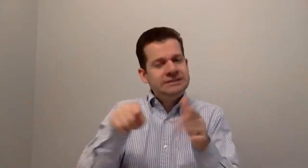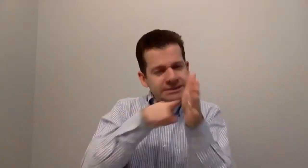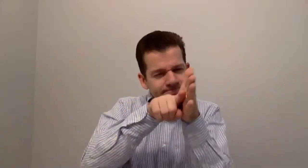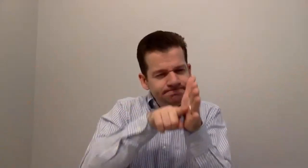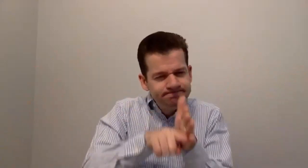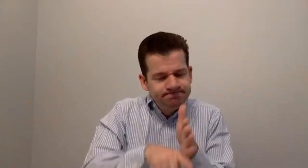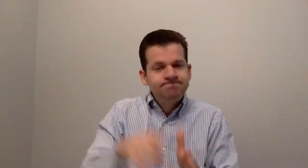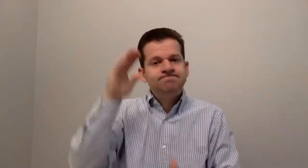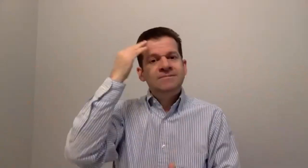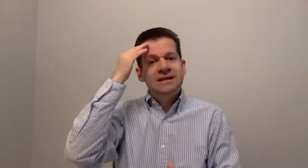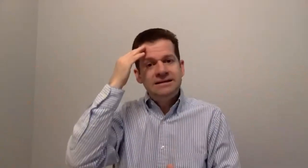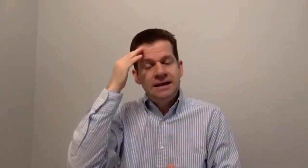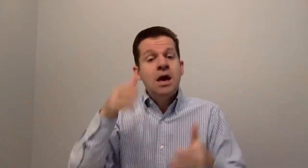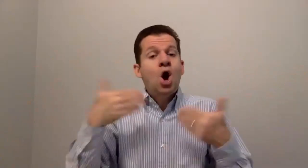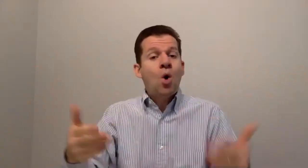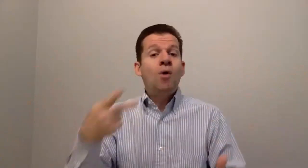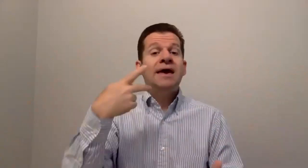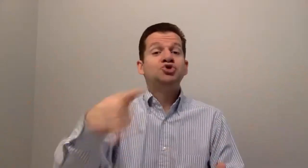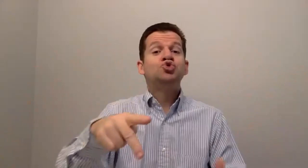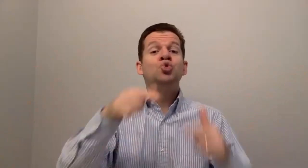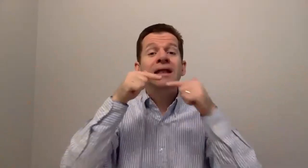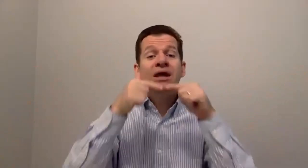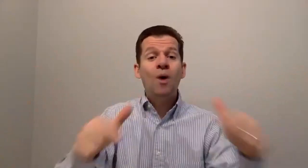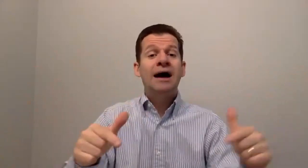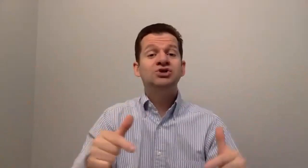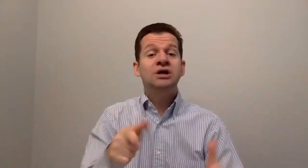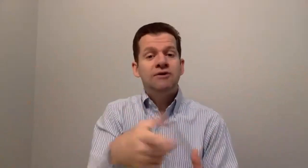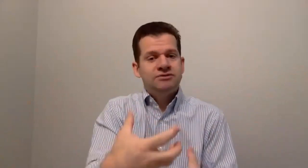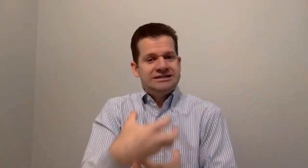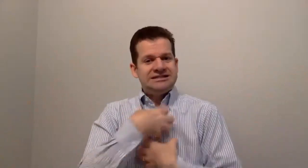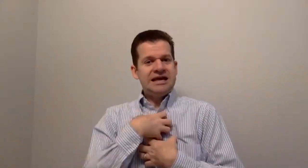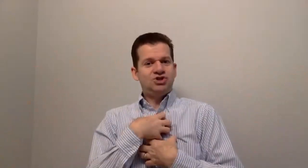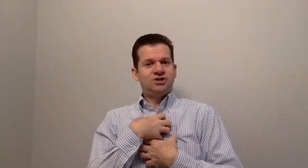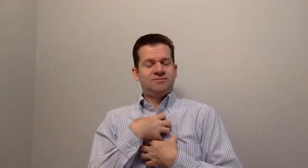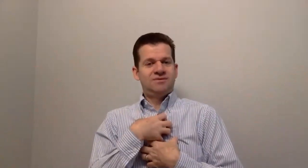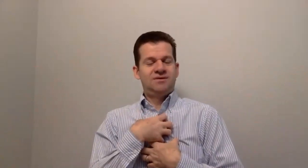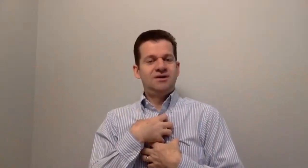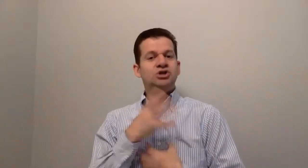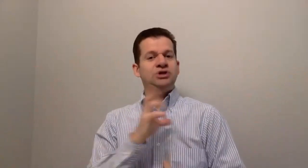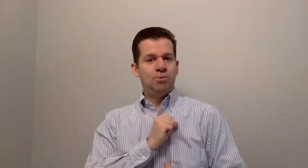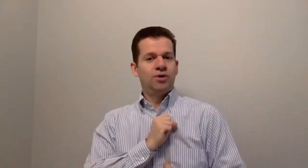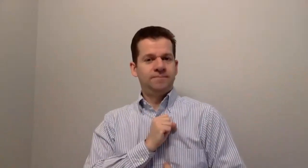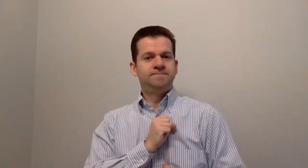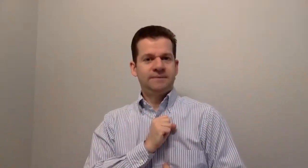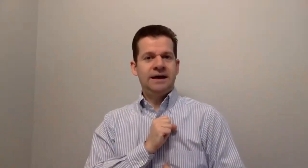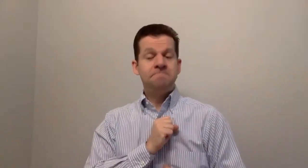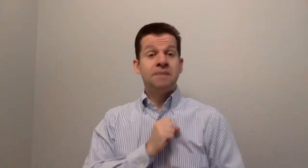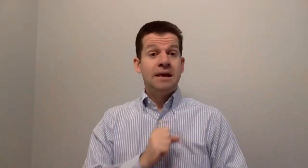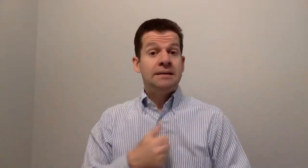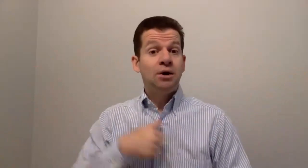precisa entender qual que é a sua linguagem que você sente de amor, tá? Então, eu